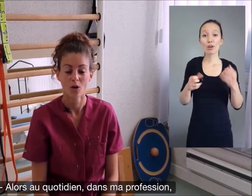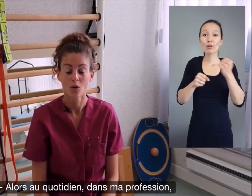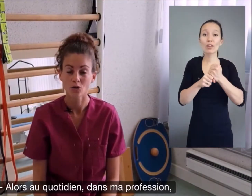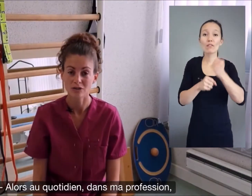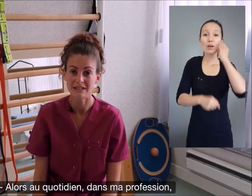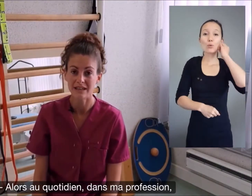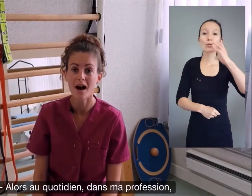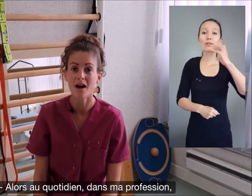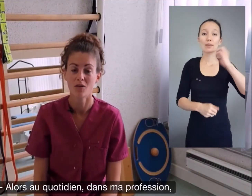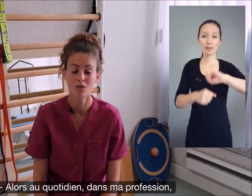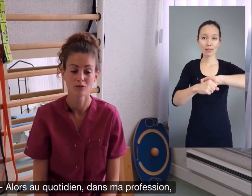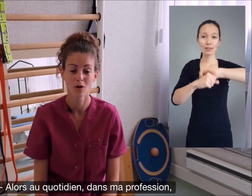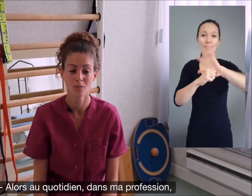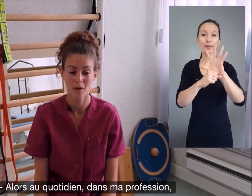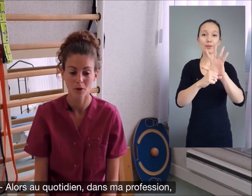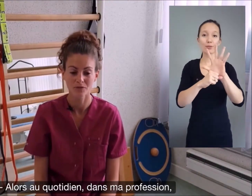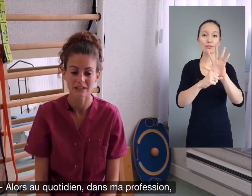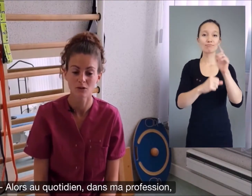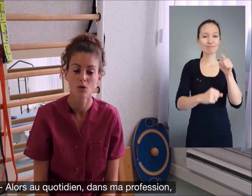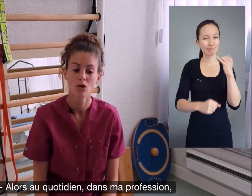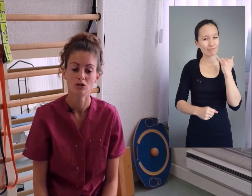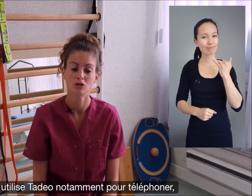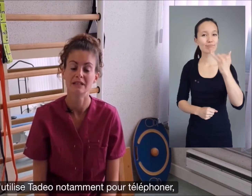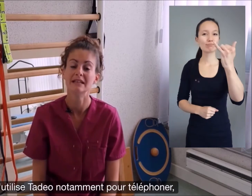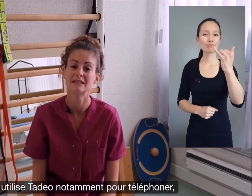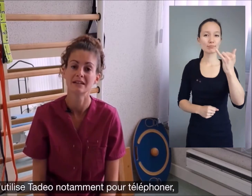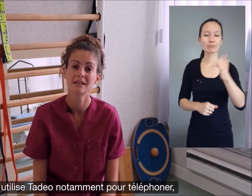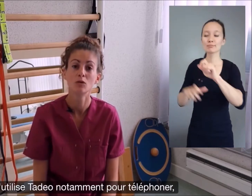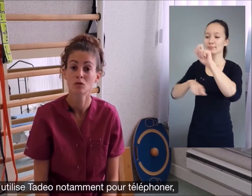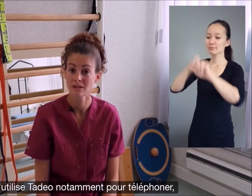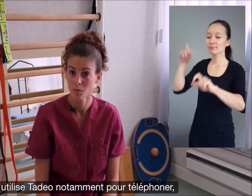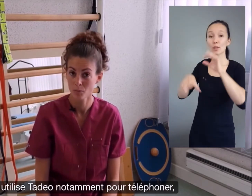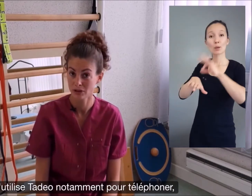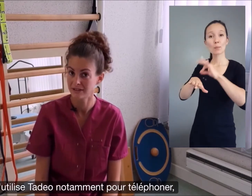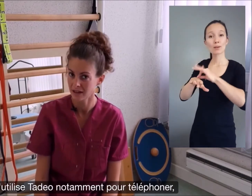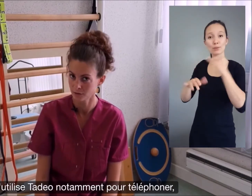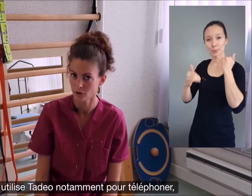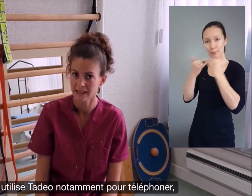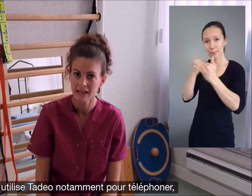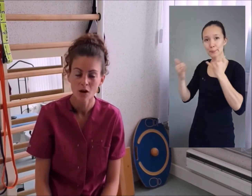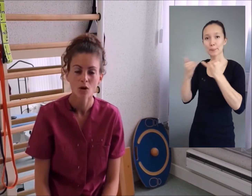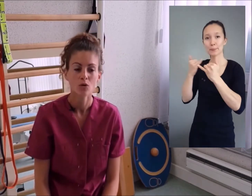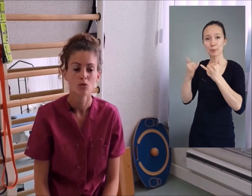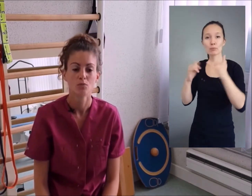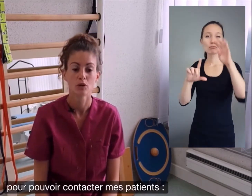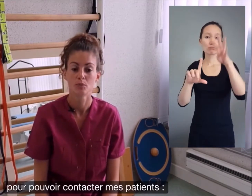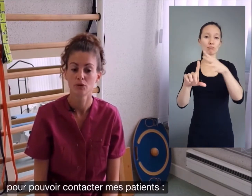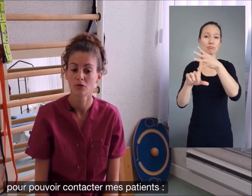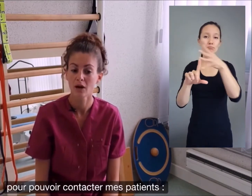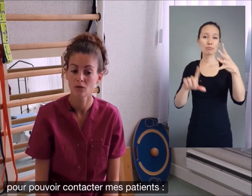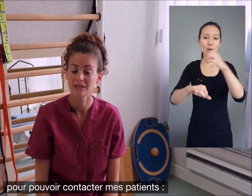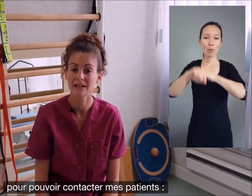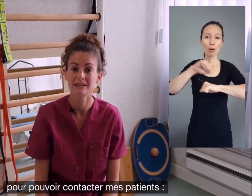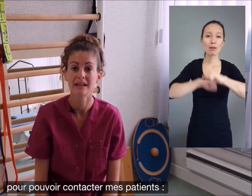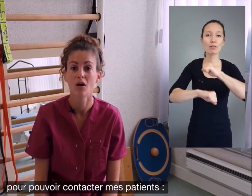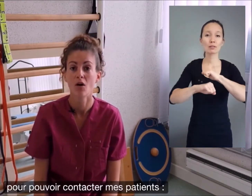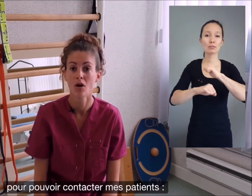Alors au quotidien, dans ma profession, j'utilise Tadeo notamment pour téléphoner, pour pouvoir contacter